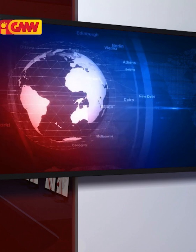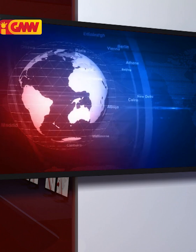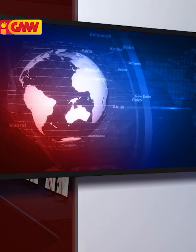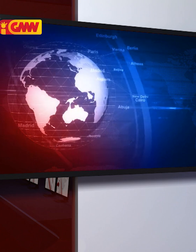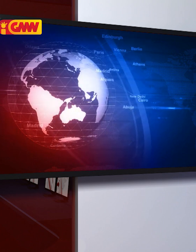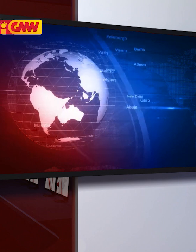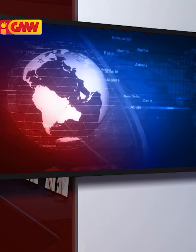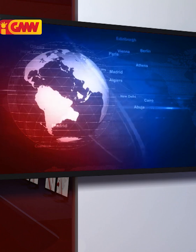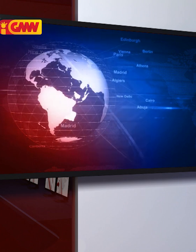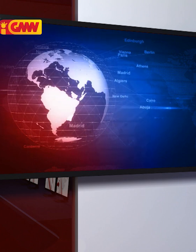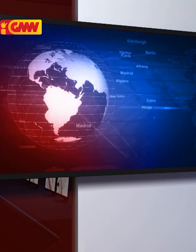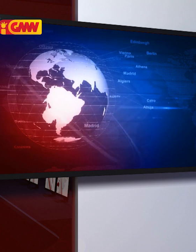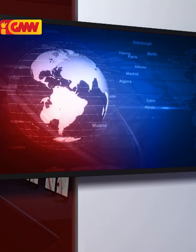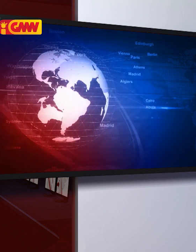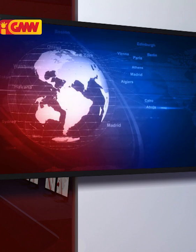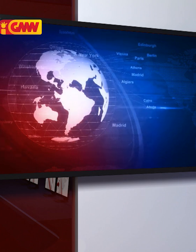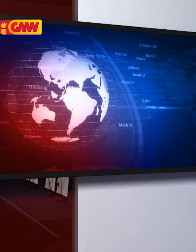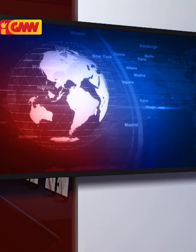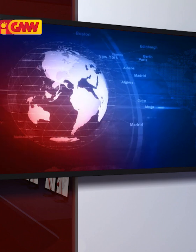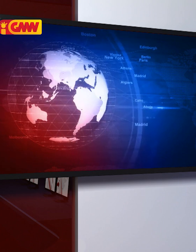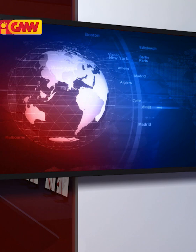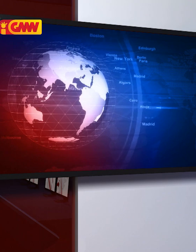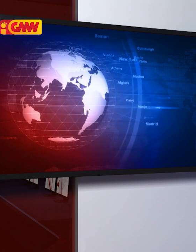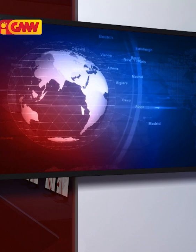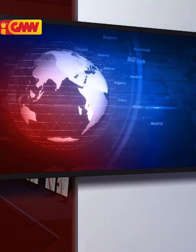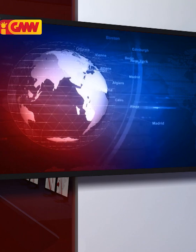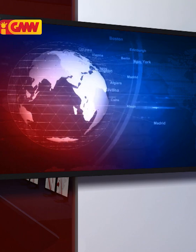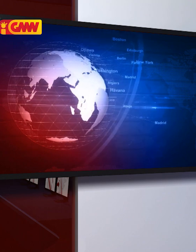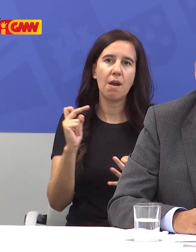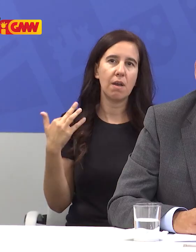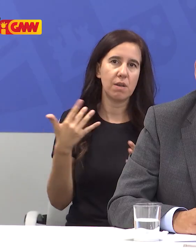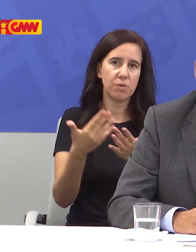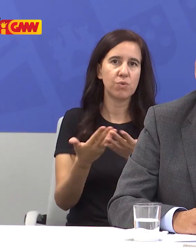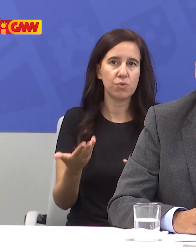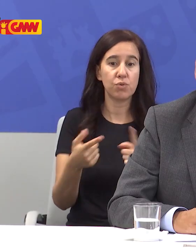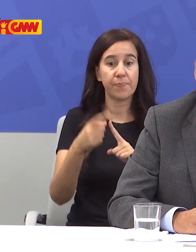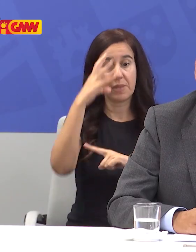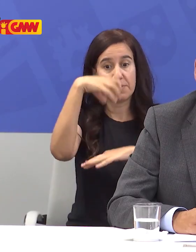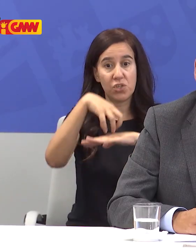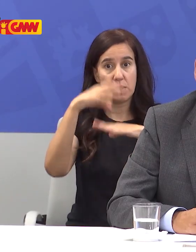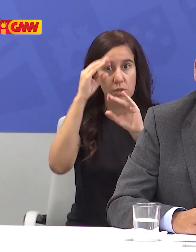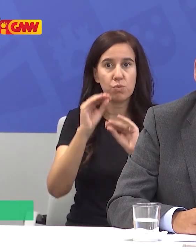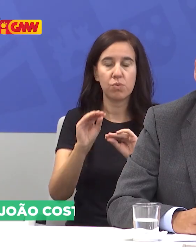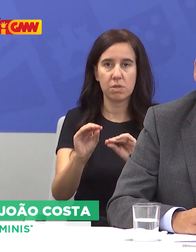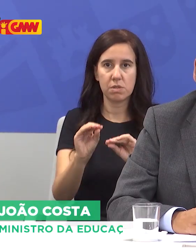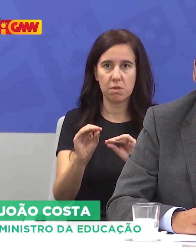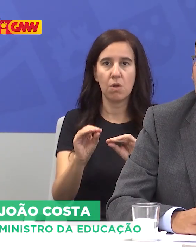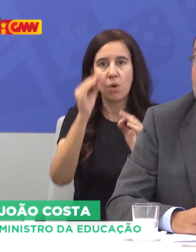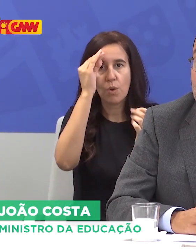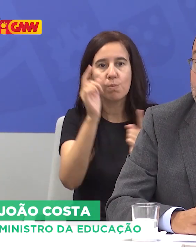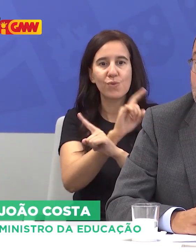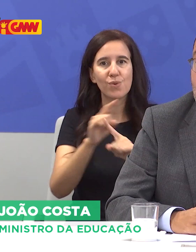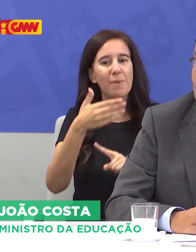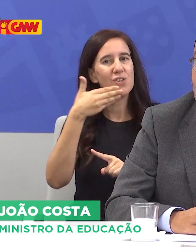Continua por preencher apenas 2,3% dos horários. O Ministério da Educação coloca os professores